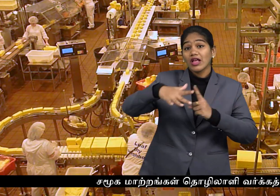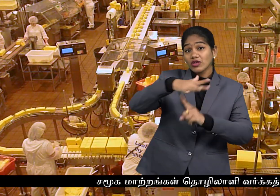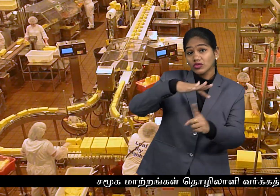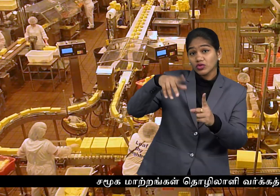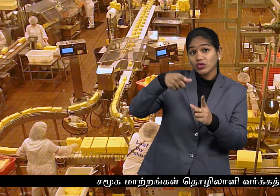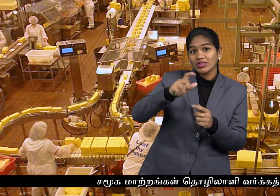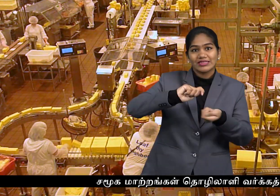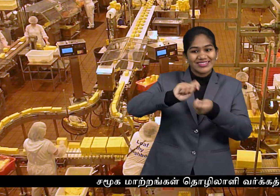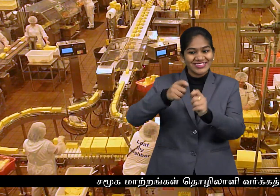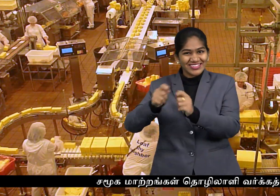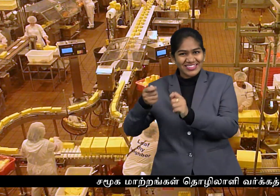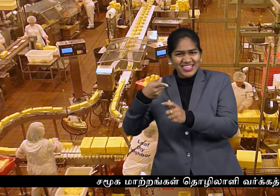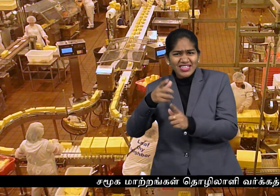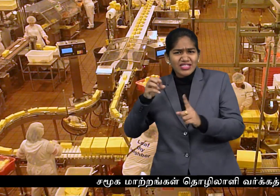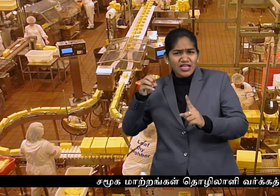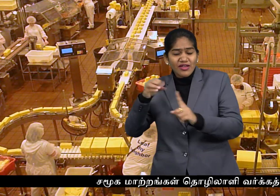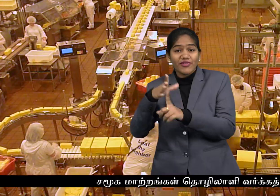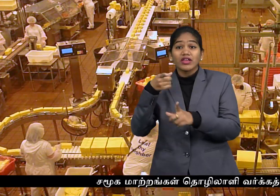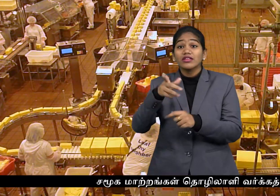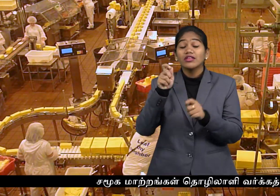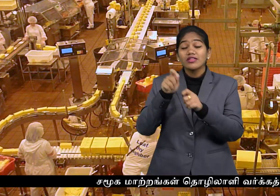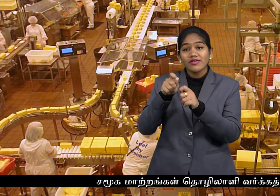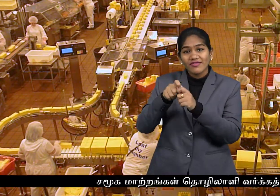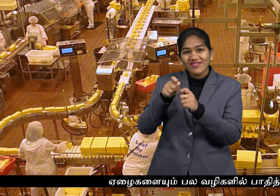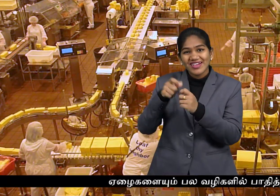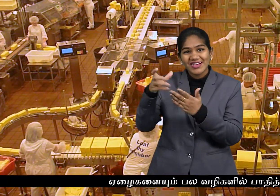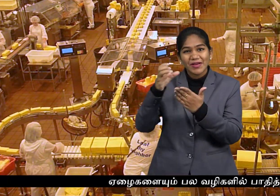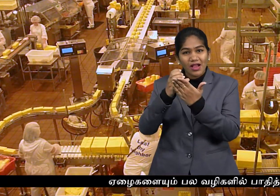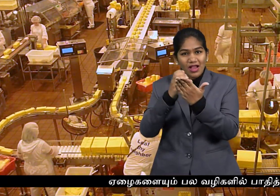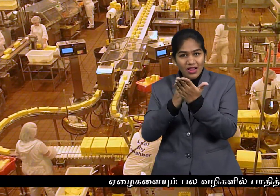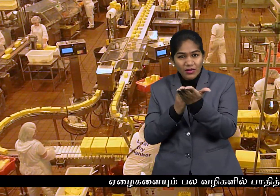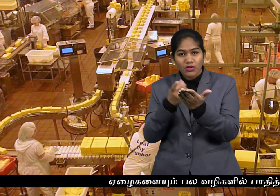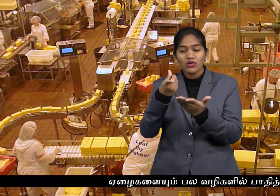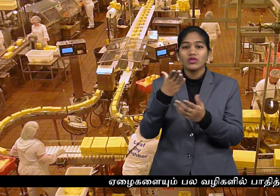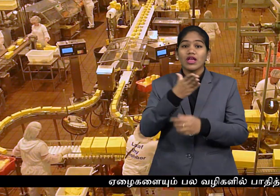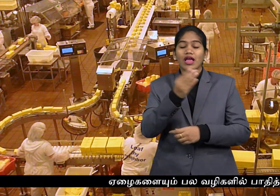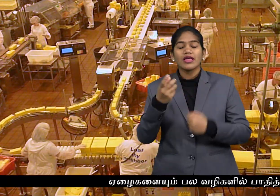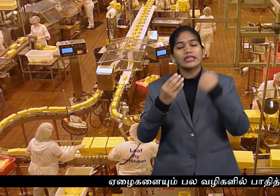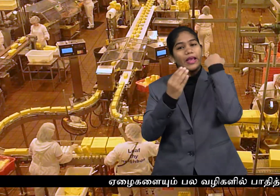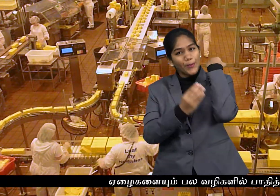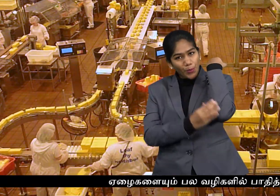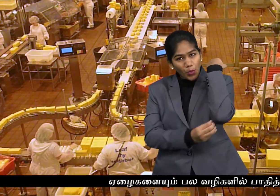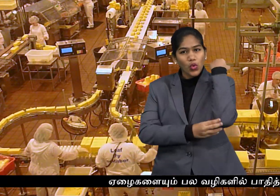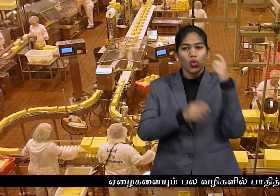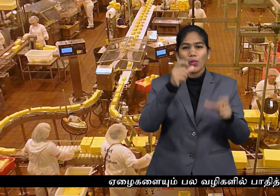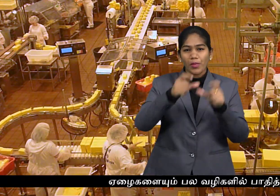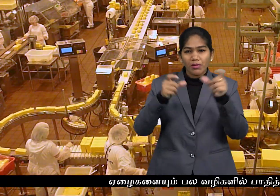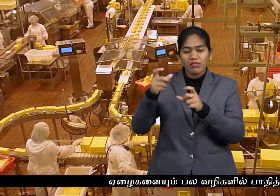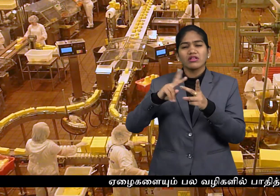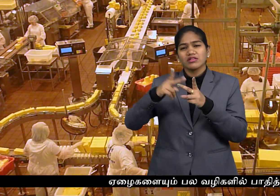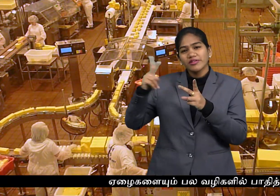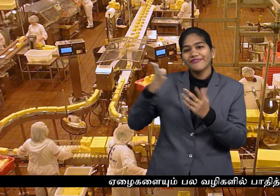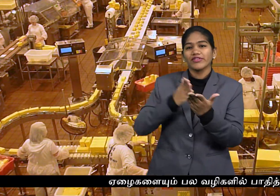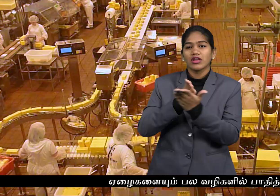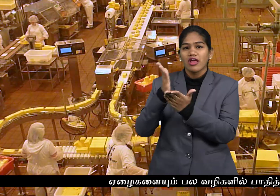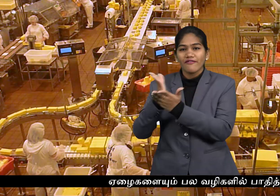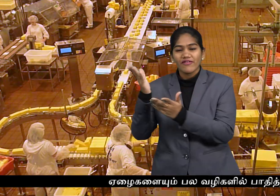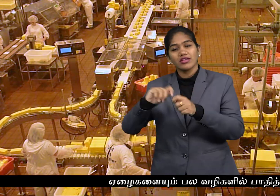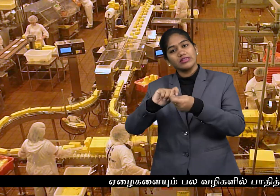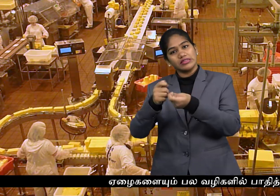சமூக மாற்றங்கள் தொழிலாளி வர்க்கத்தையும் ஏழைகளையும் பல வழிகளில் பாதித்தன.